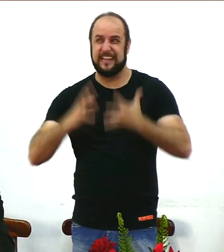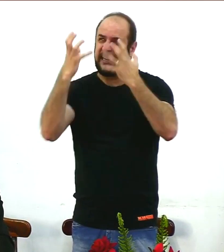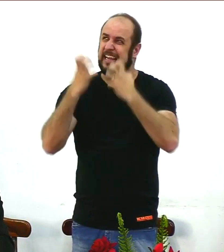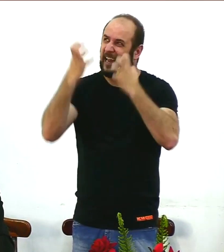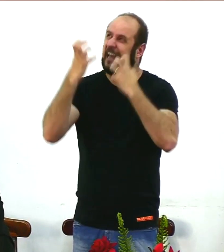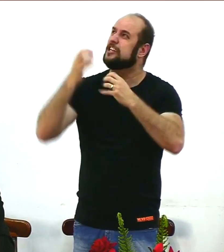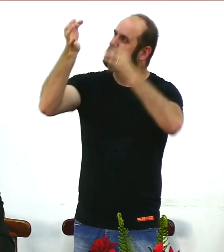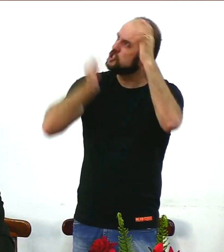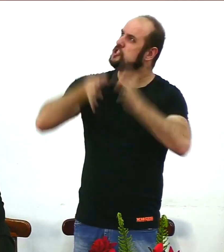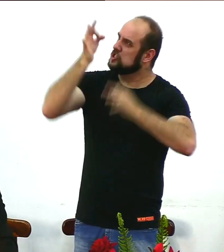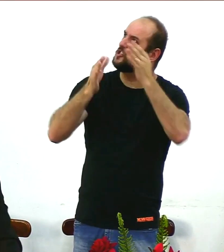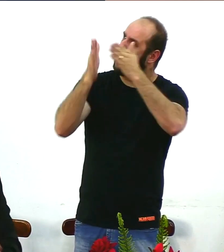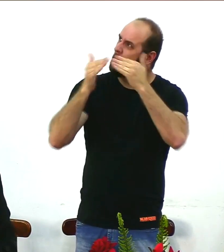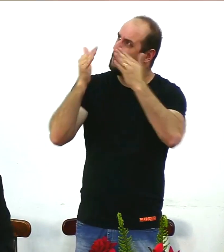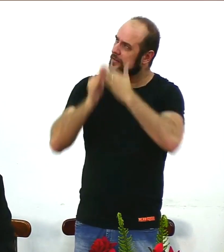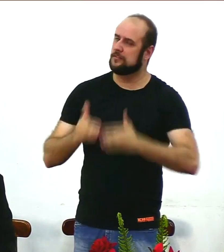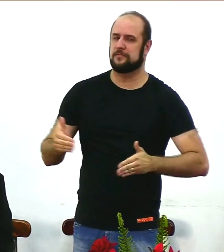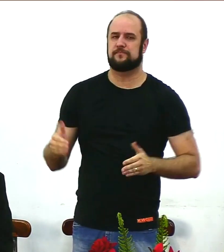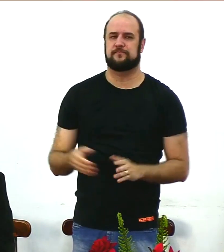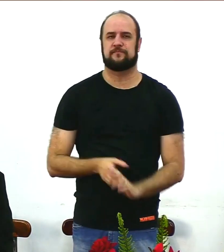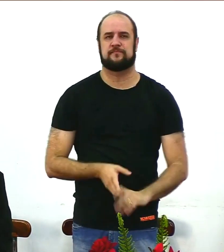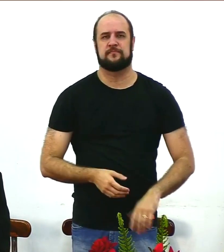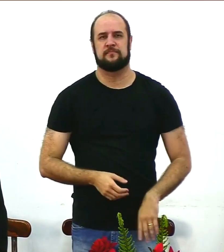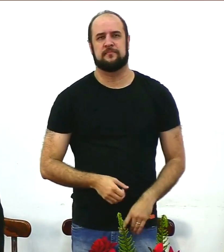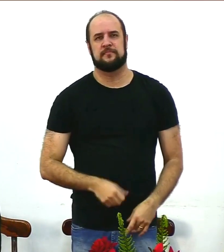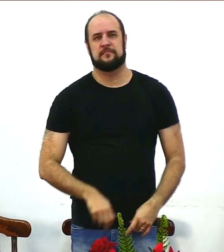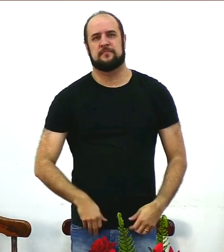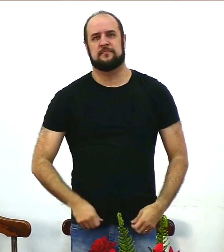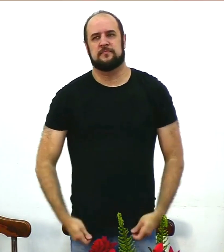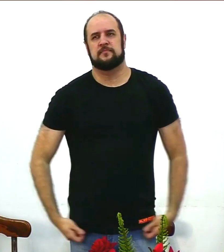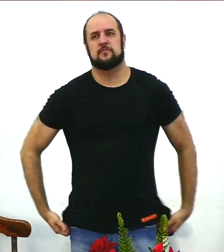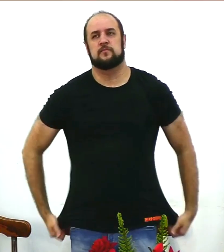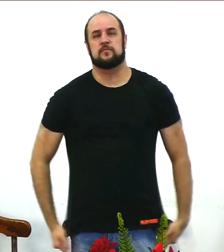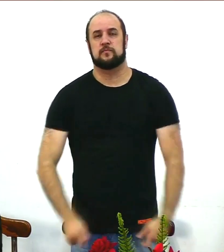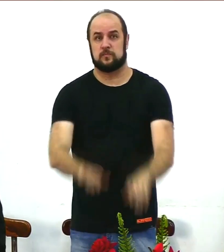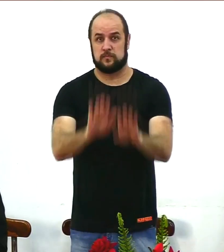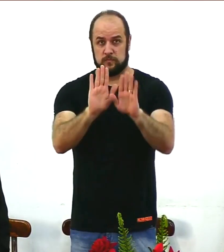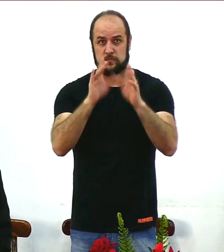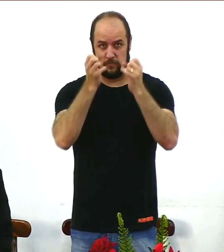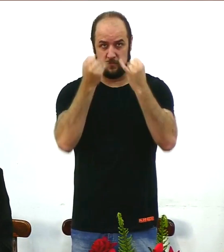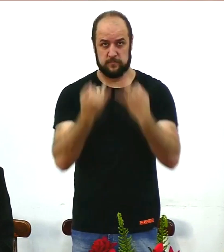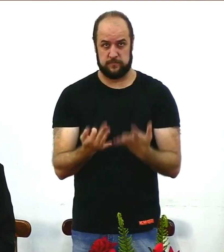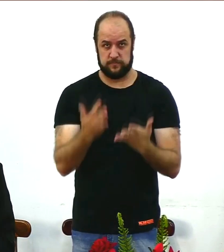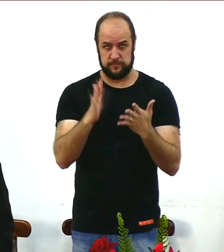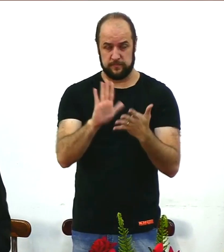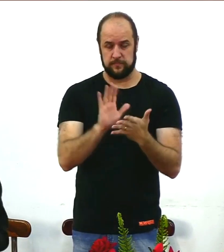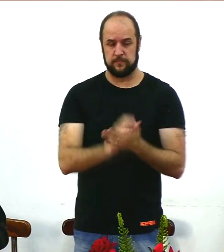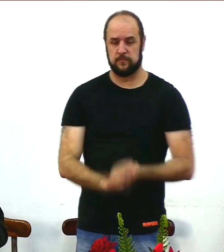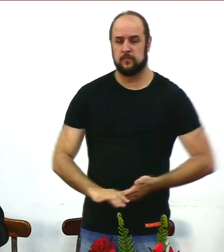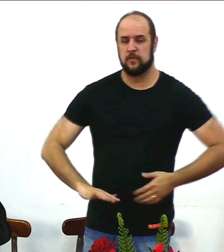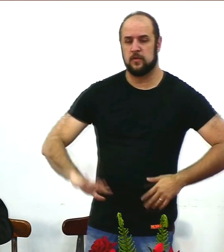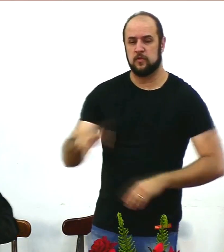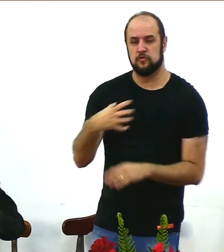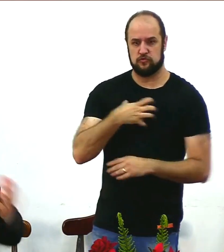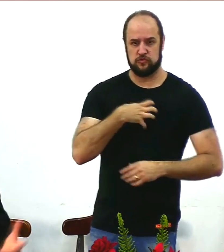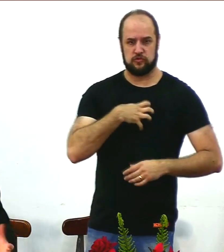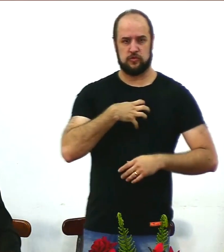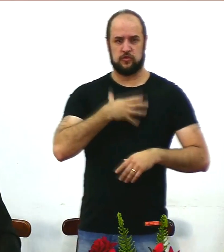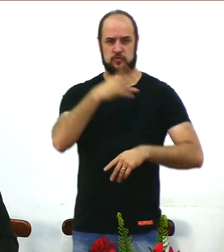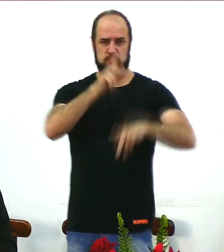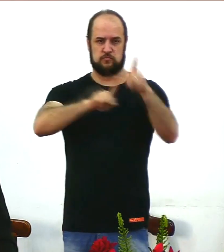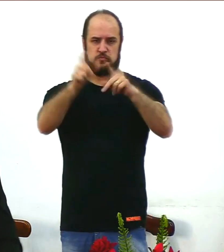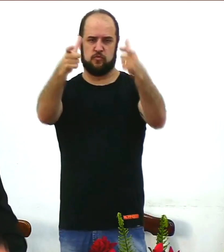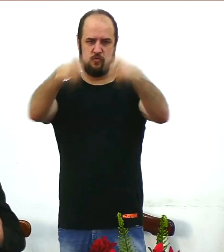inimigos de Deus é um só, é a destruição. Não somos eu e você, mas o Senhor,